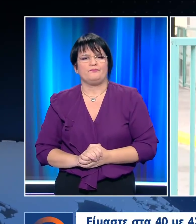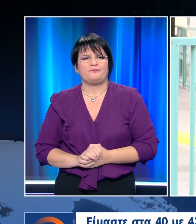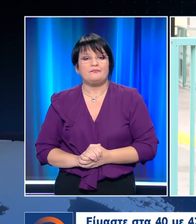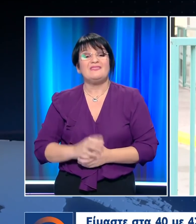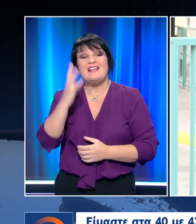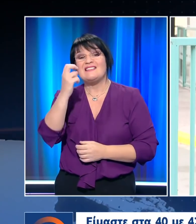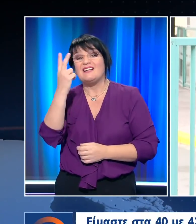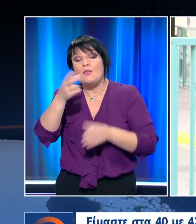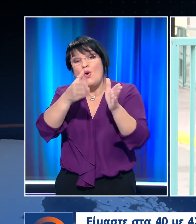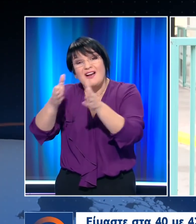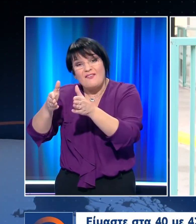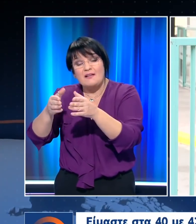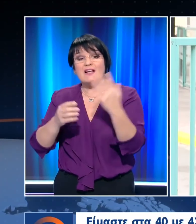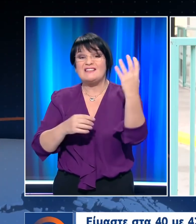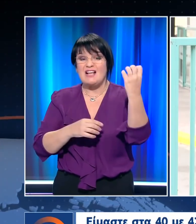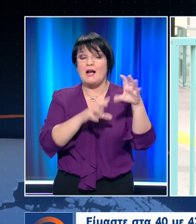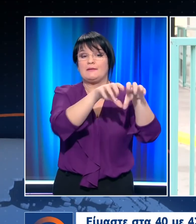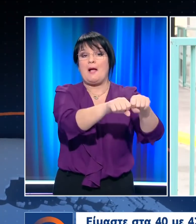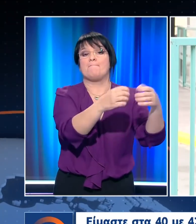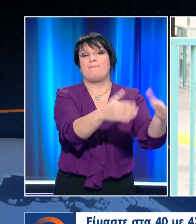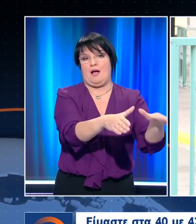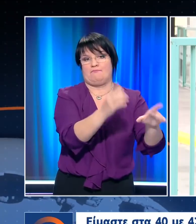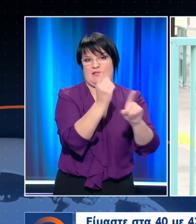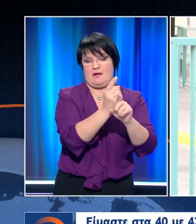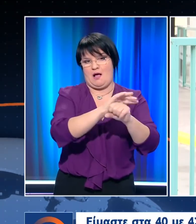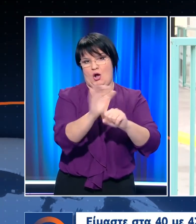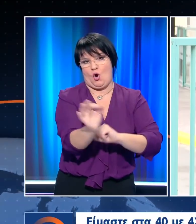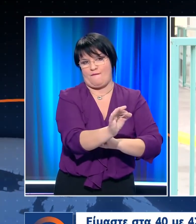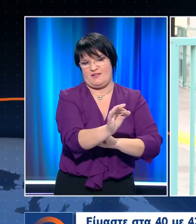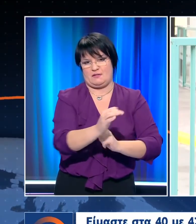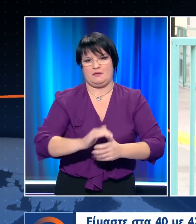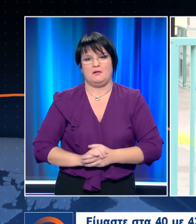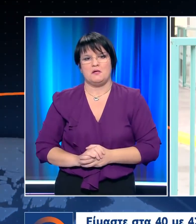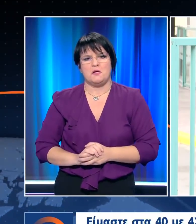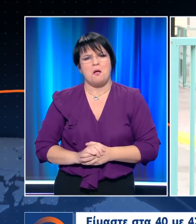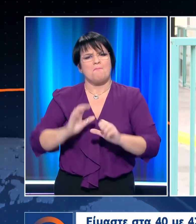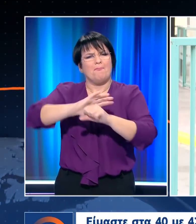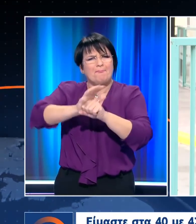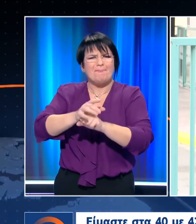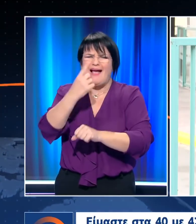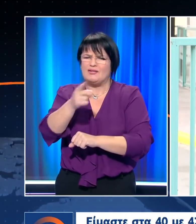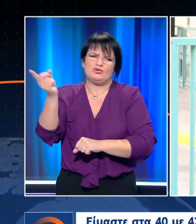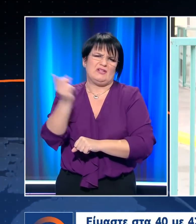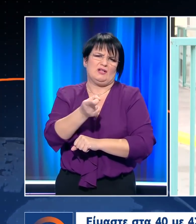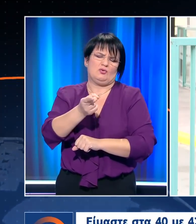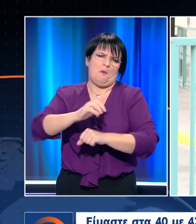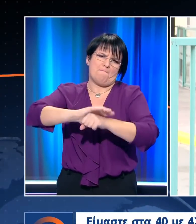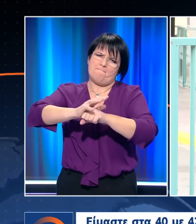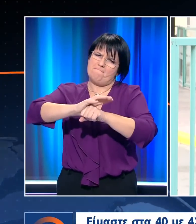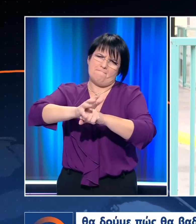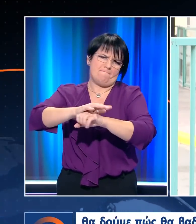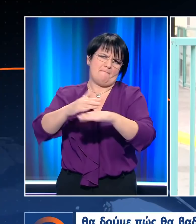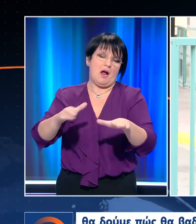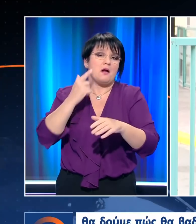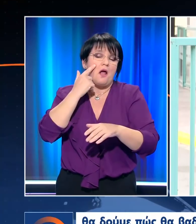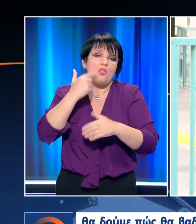40 κρεβάτια, 42 κρεβάτια ΜΕΘ αυτή τη στιγμή, COVID. Και έχουμε μια πληρότητα 100% αυτή τη στιγμή. Στην πορεία της ημέρας